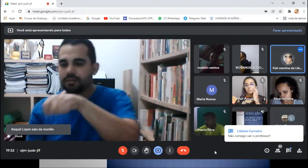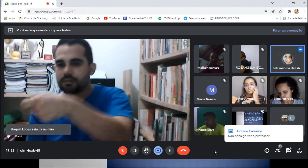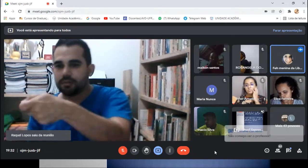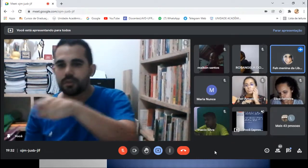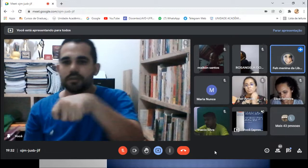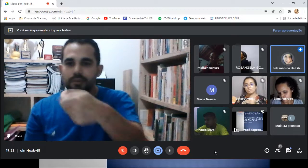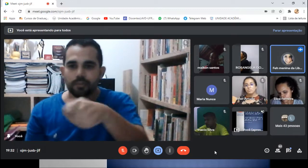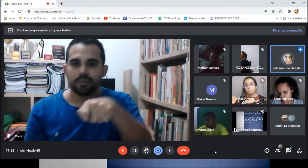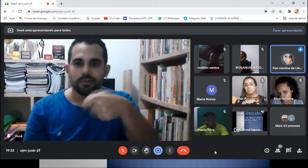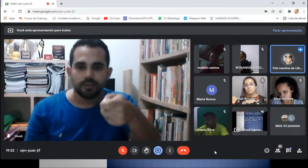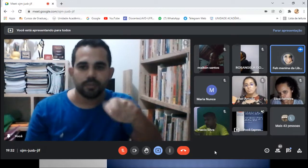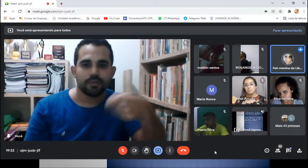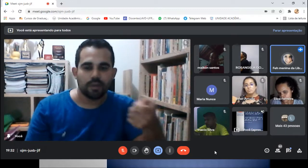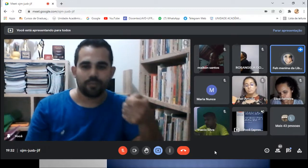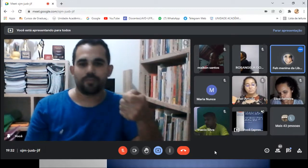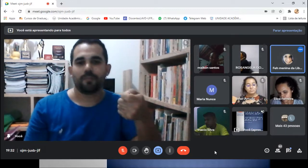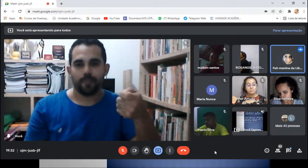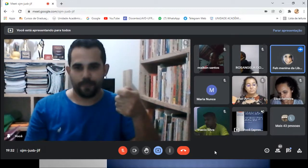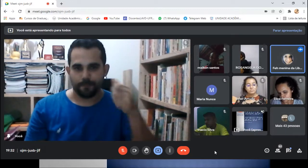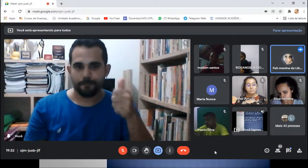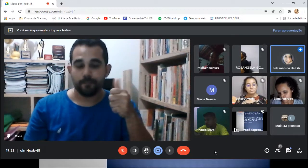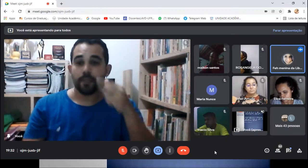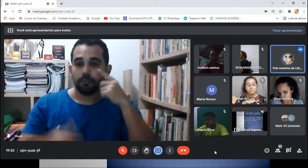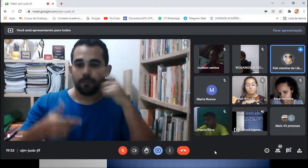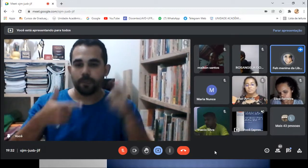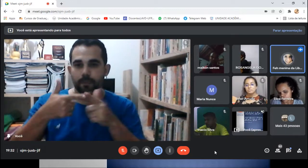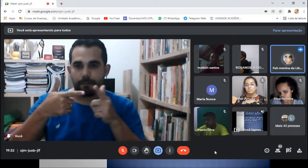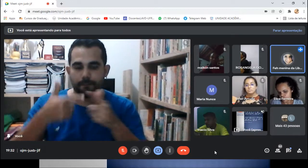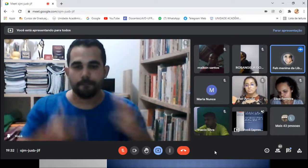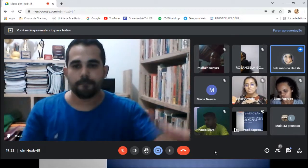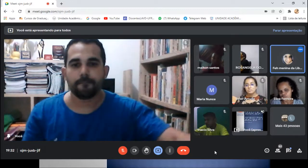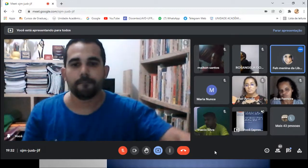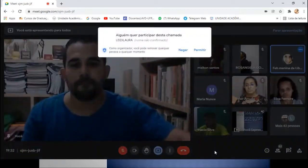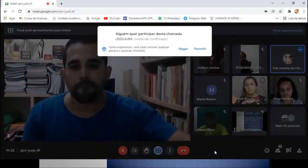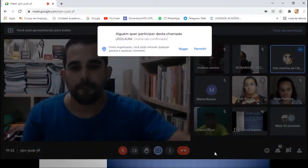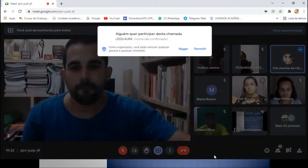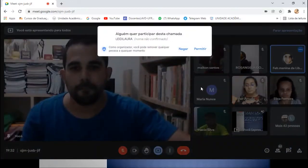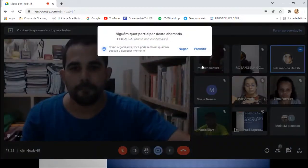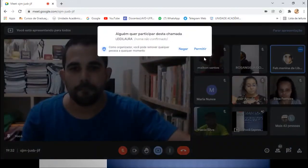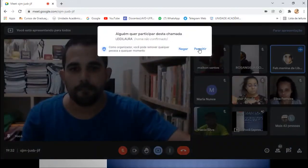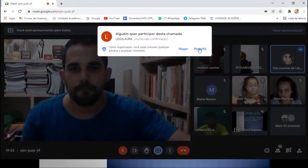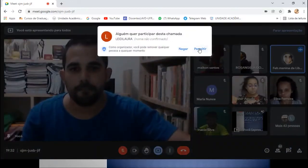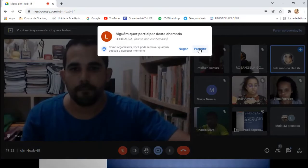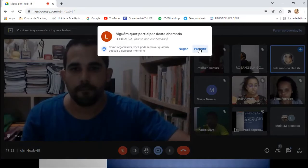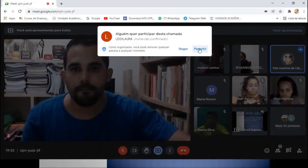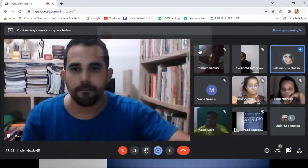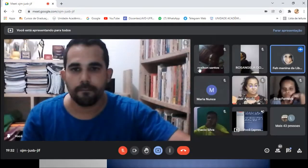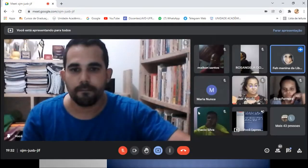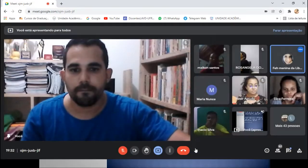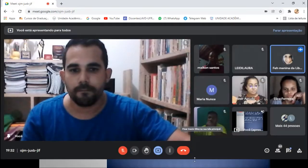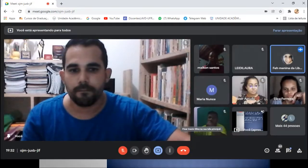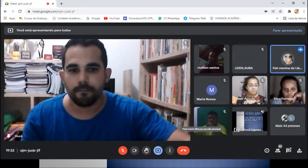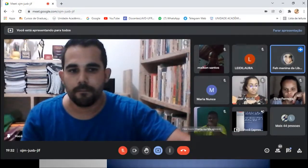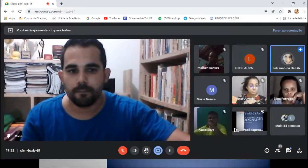vocês entendem agora esse conceito de signo que se refere a esses sinais. Outro ponto aqui que eu vou explicar para